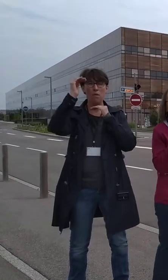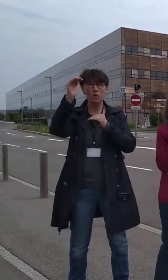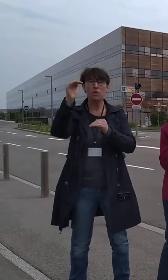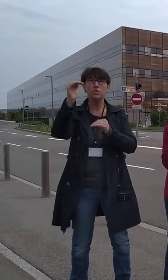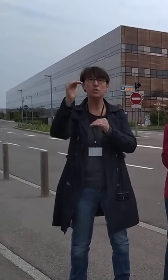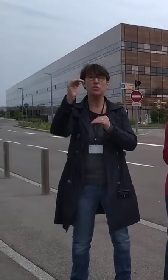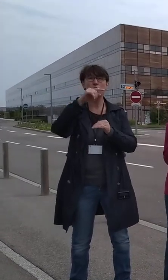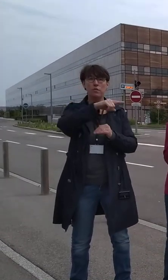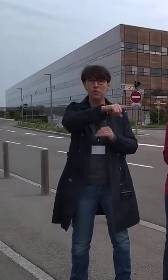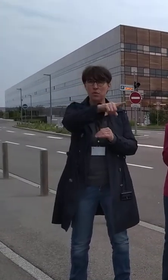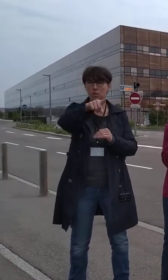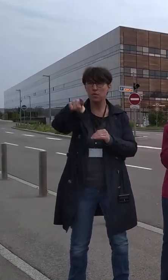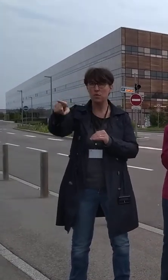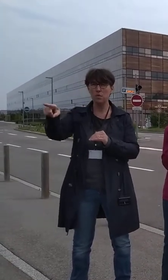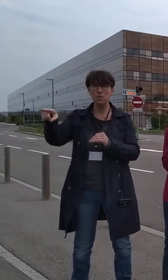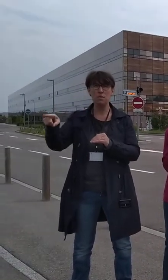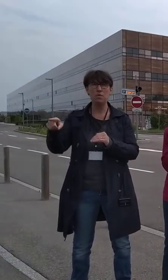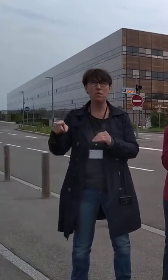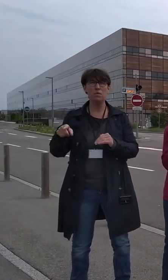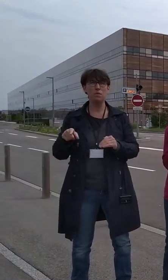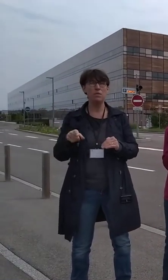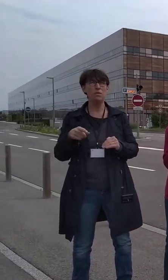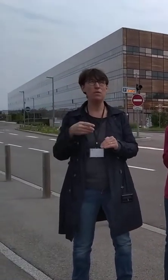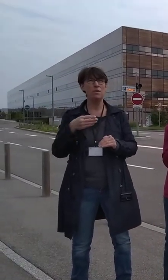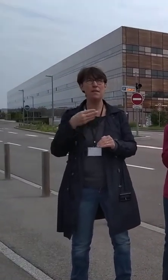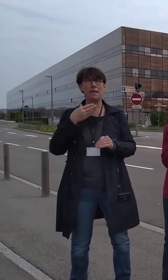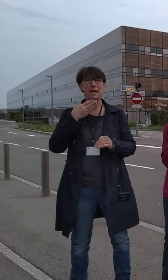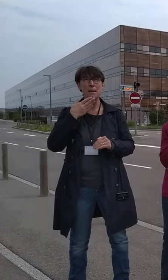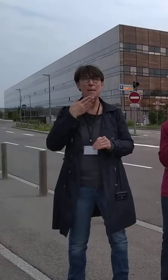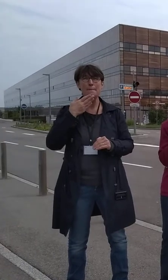présents, on compte sur vous.